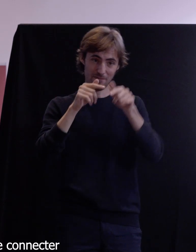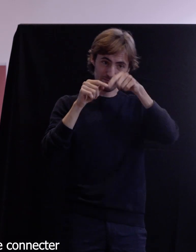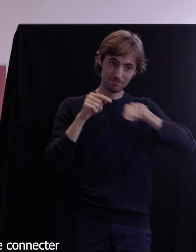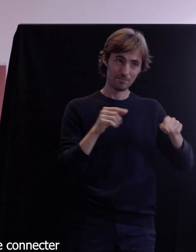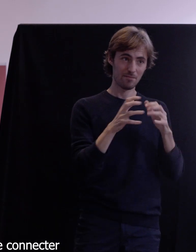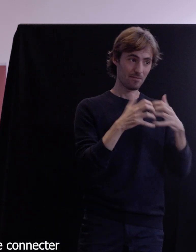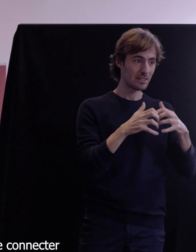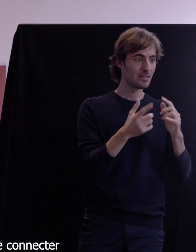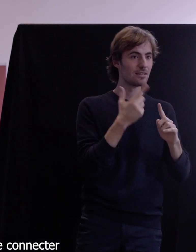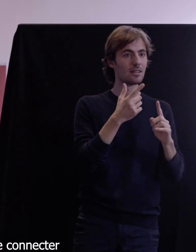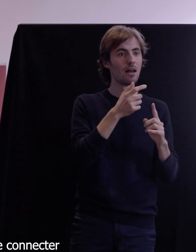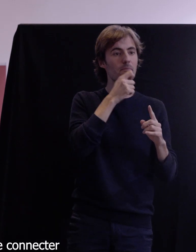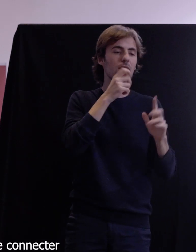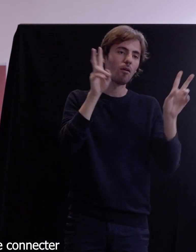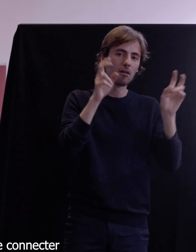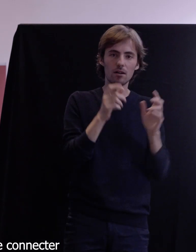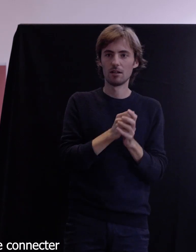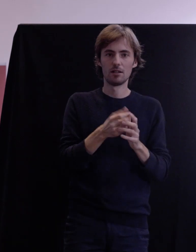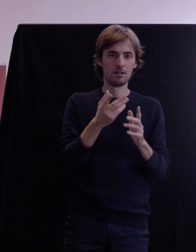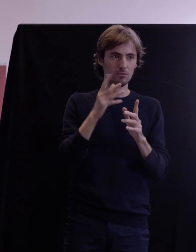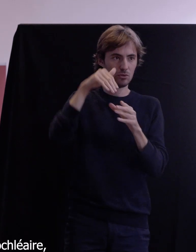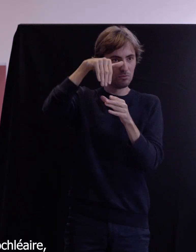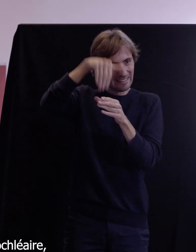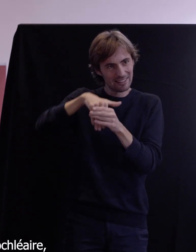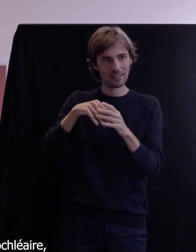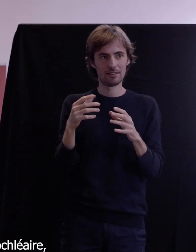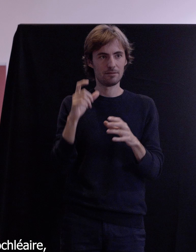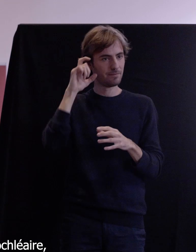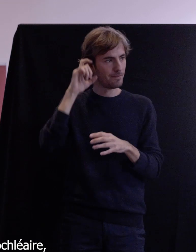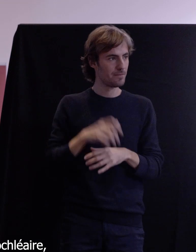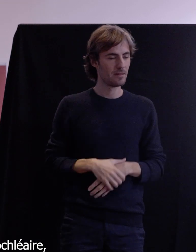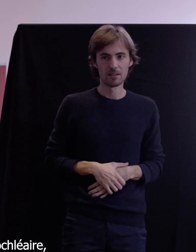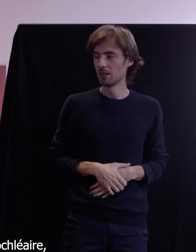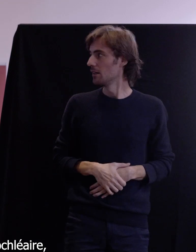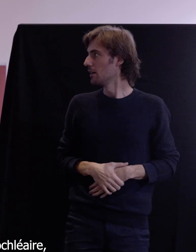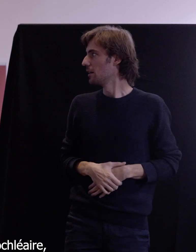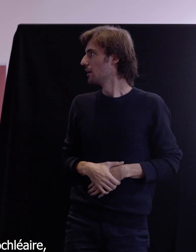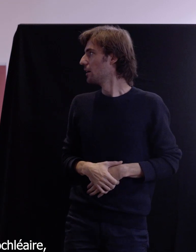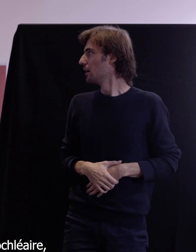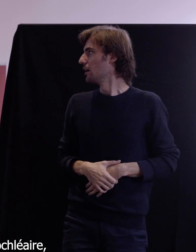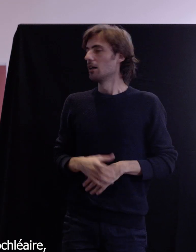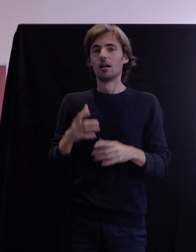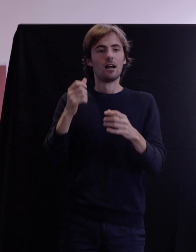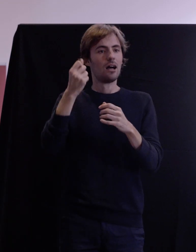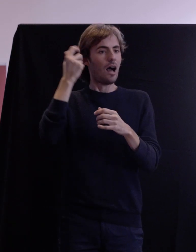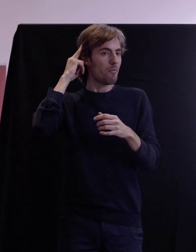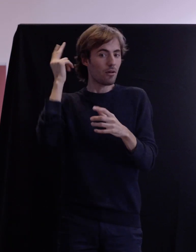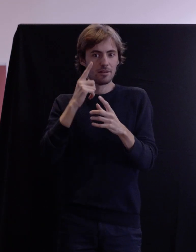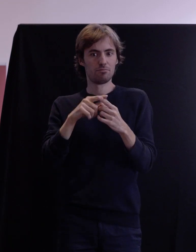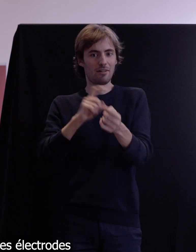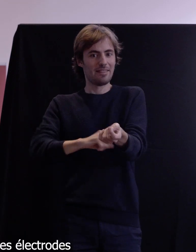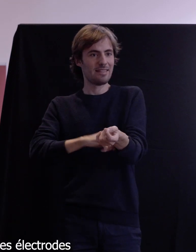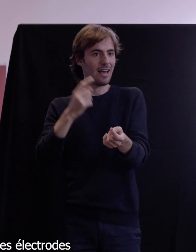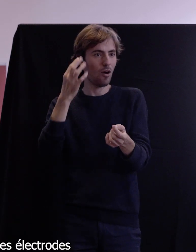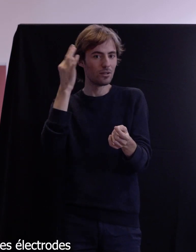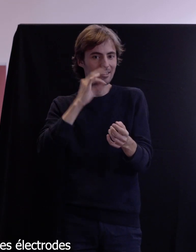venir se connecter sur la partie interne. L'implant cochléaire, il va venir stimuler le nerf auditif.